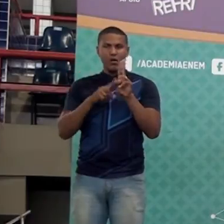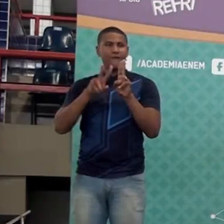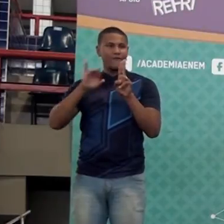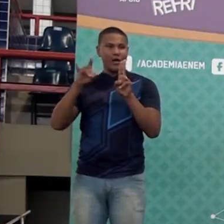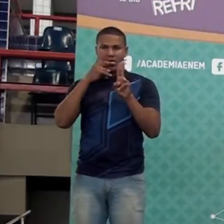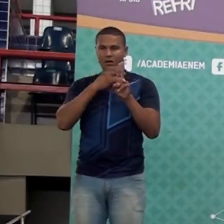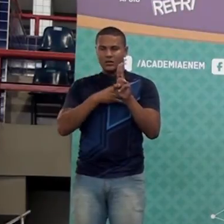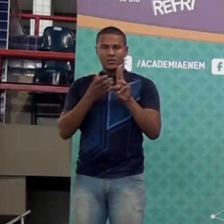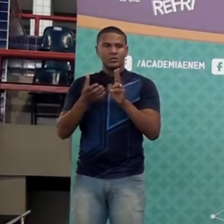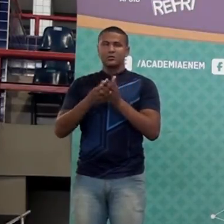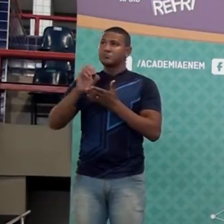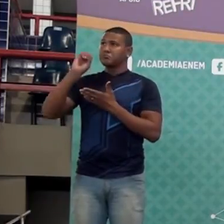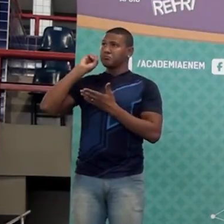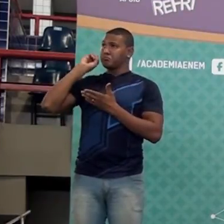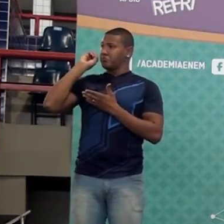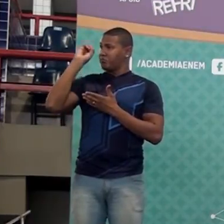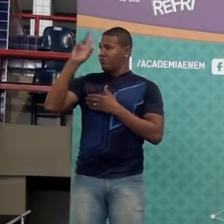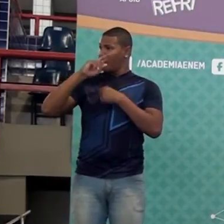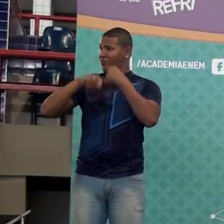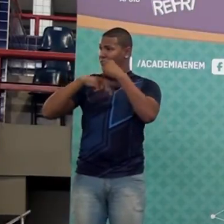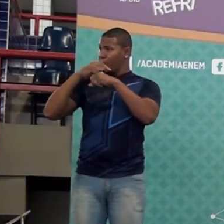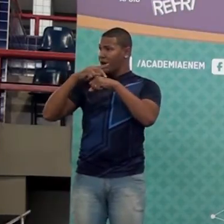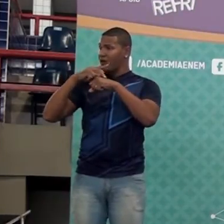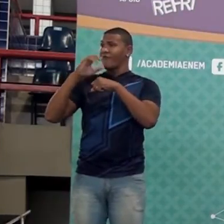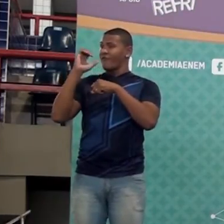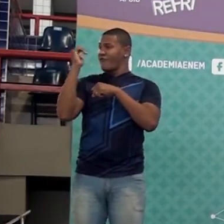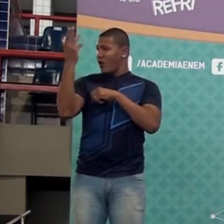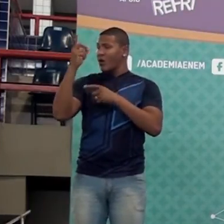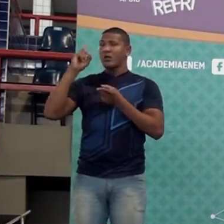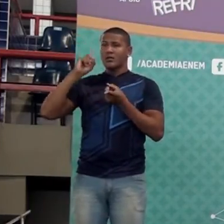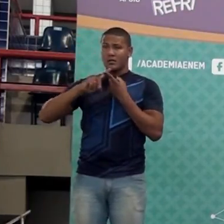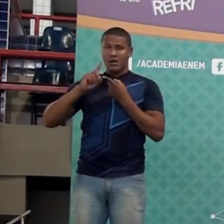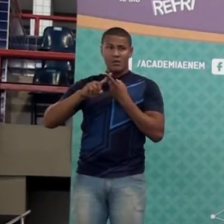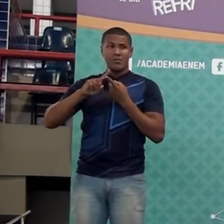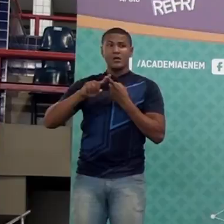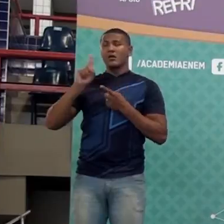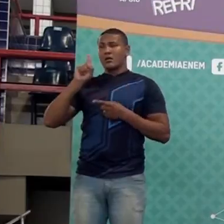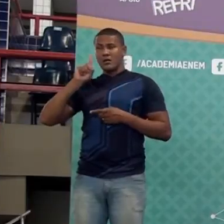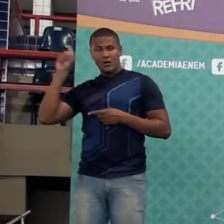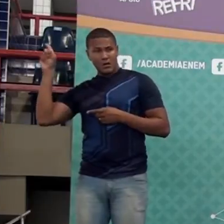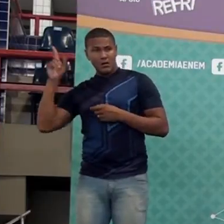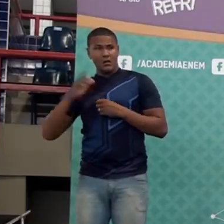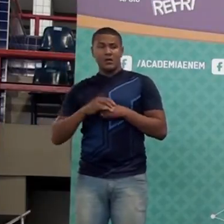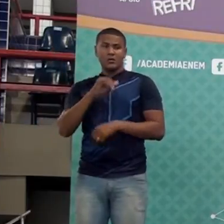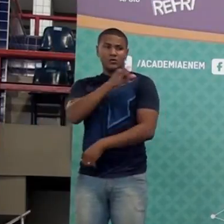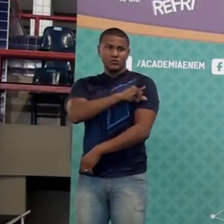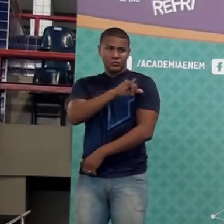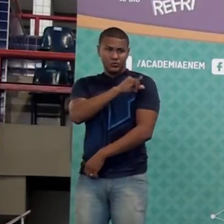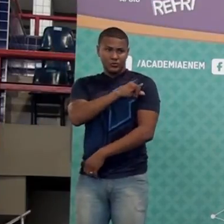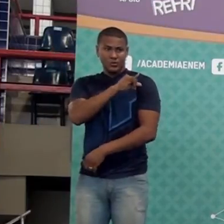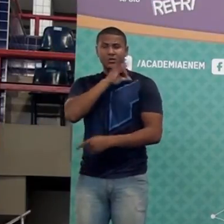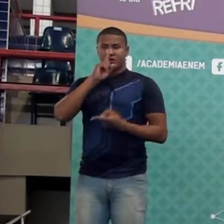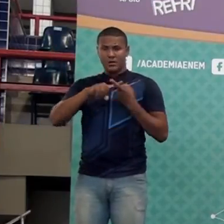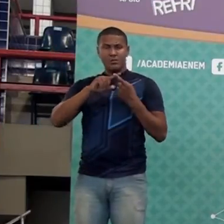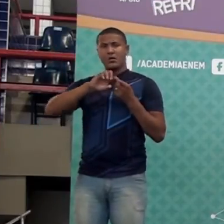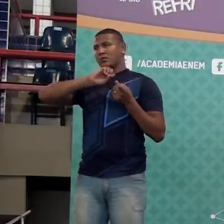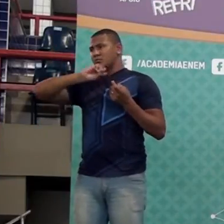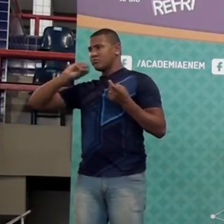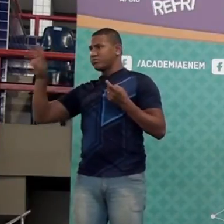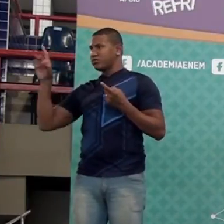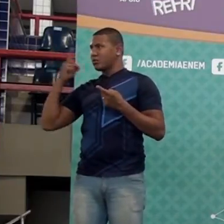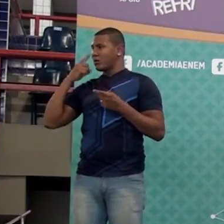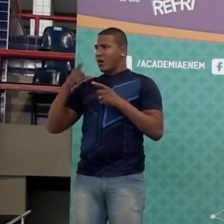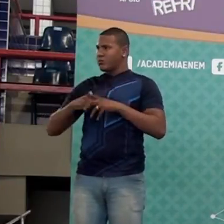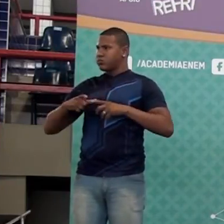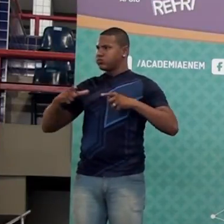Janeiro, para que ele seja enriquecido, para depois ser fissurado lá nas usinas de Angra 1 e Angra